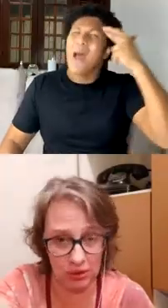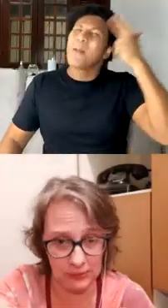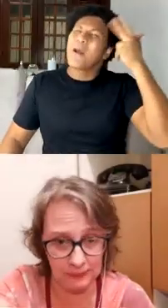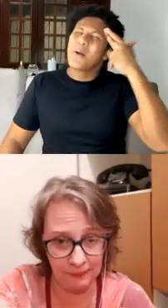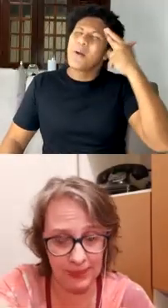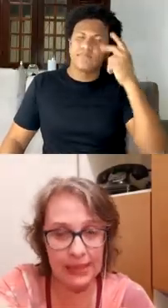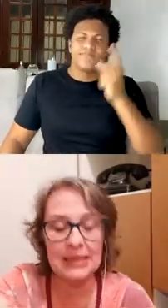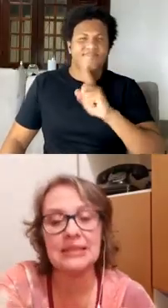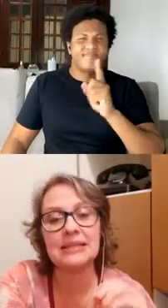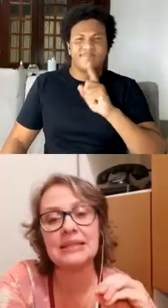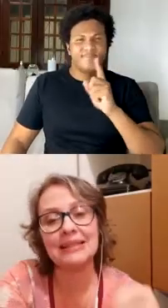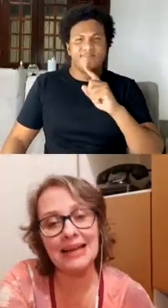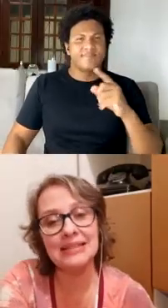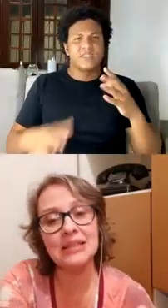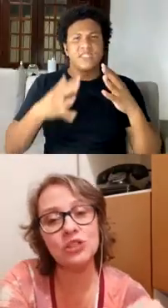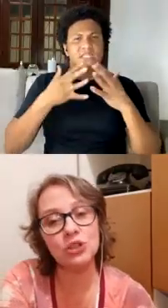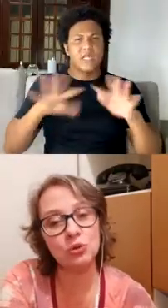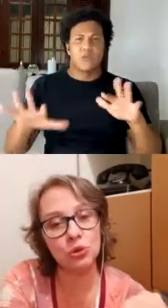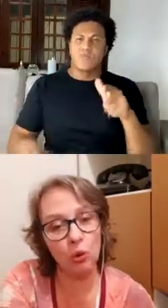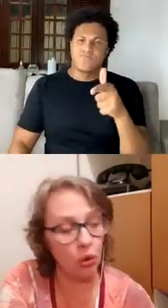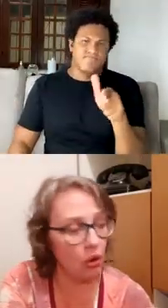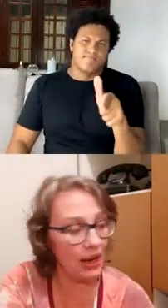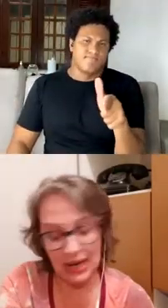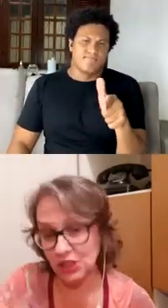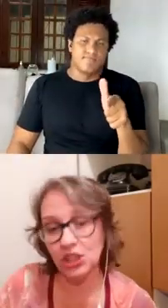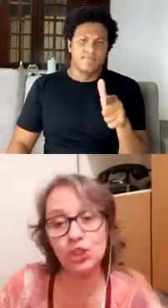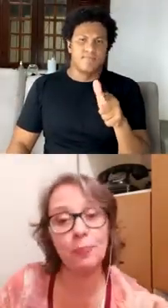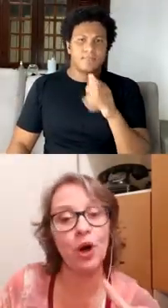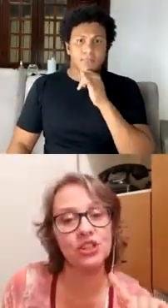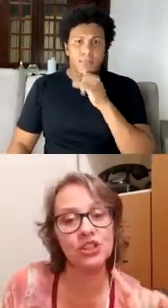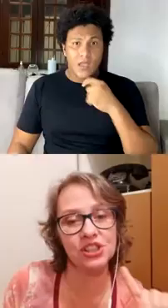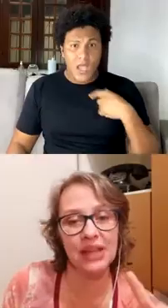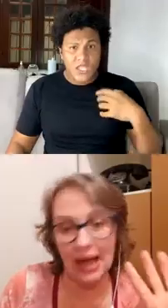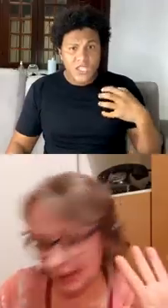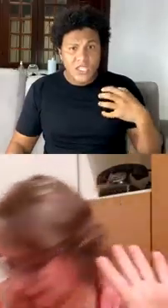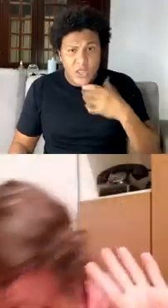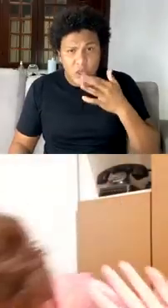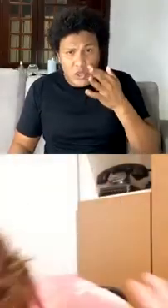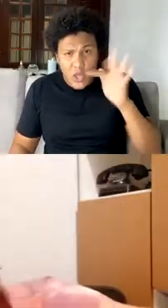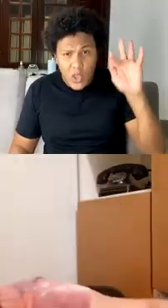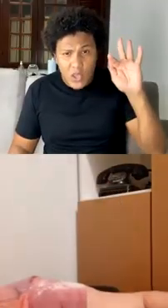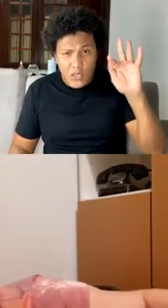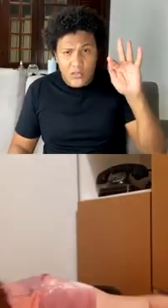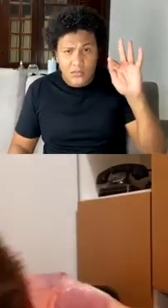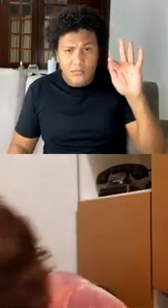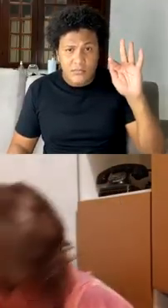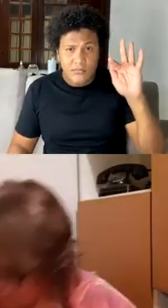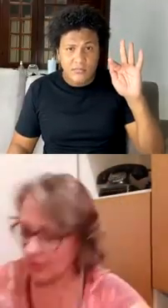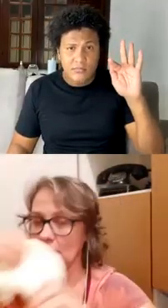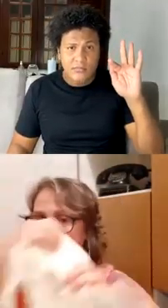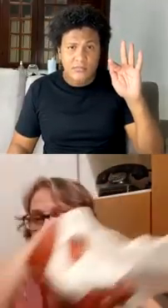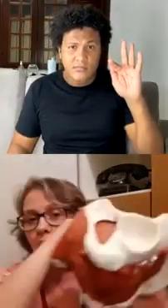dor. Se está sentindo dor, a gente pode estar